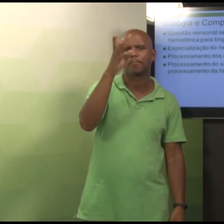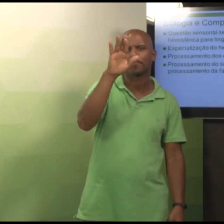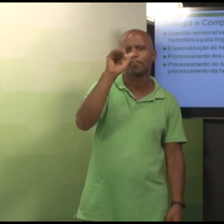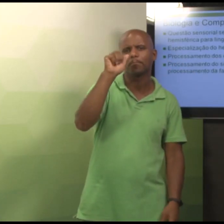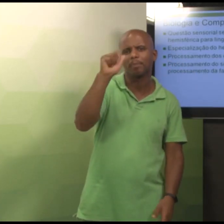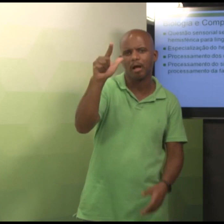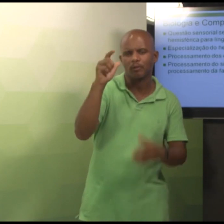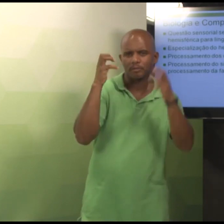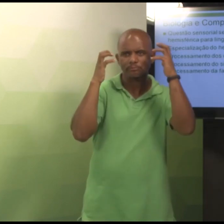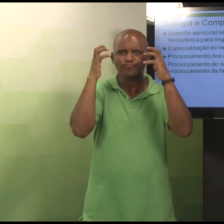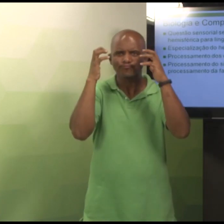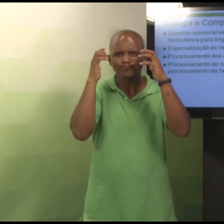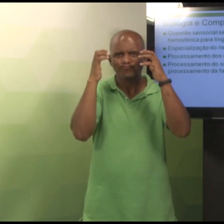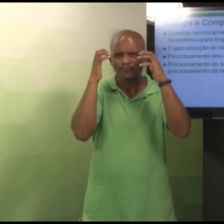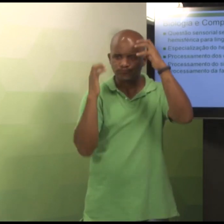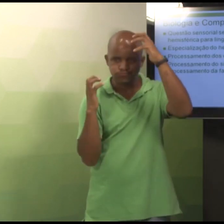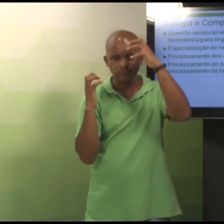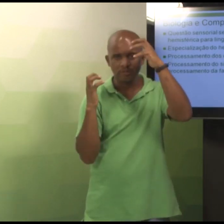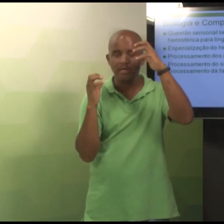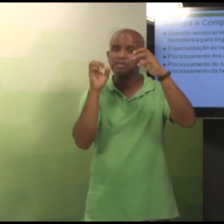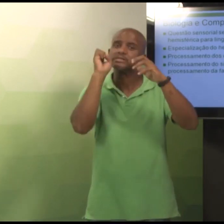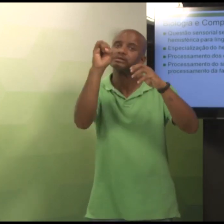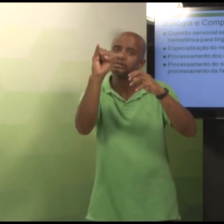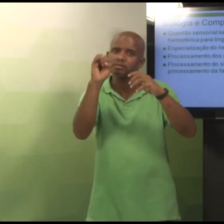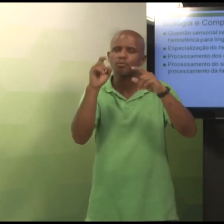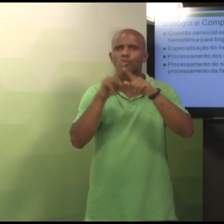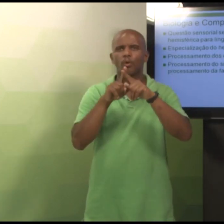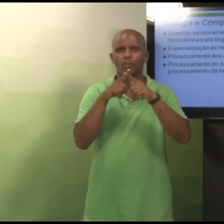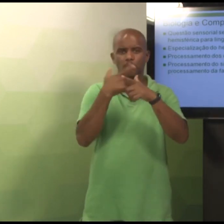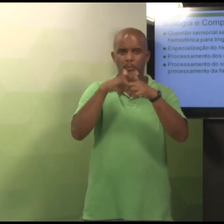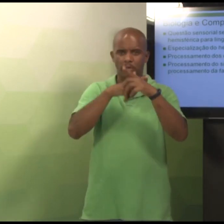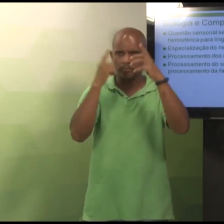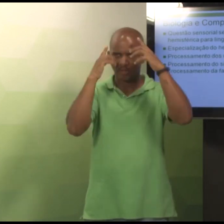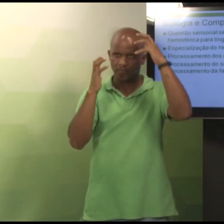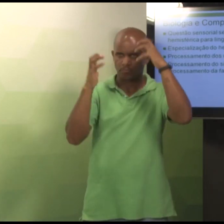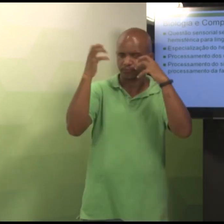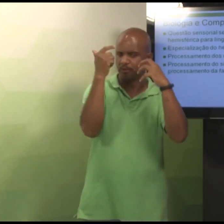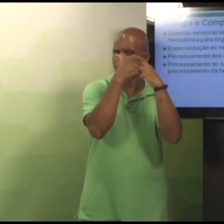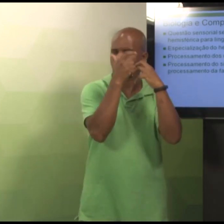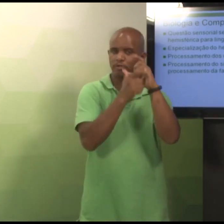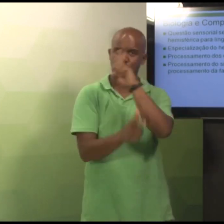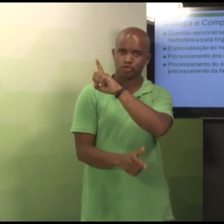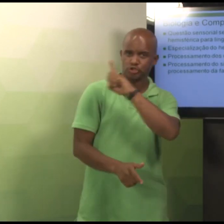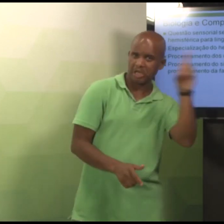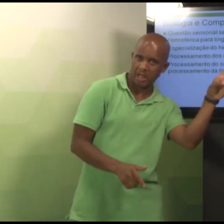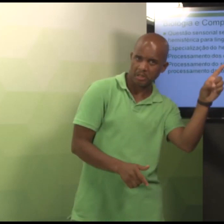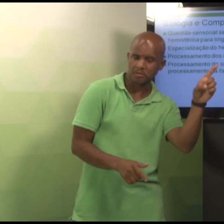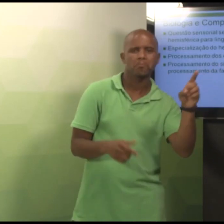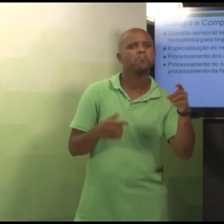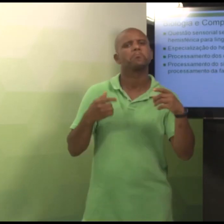por exemplo, uma paralisia cerebral. Se isso acontecer, vai gerar problemas